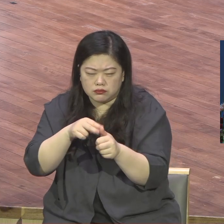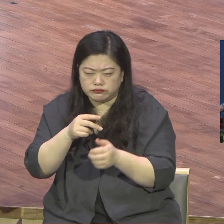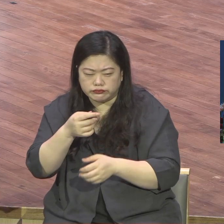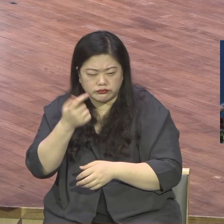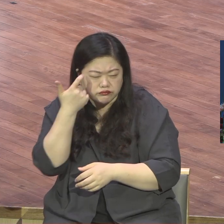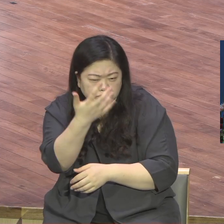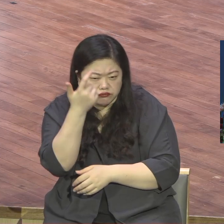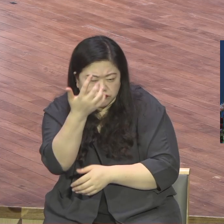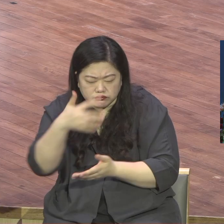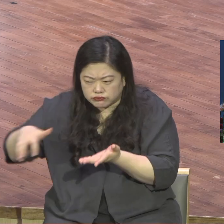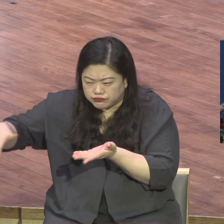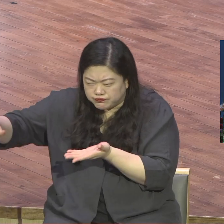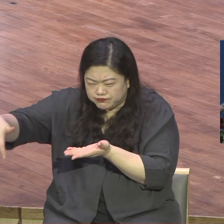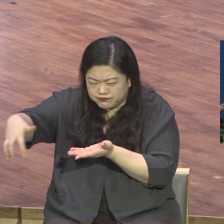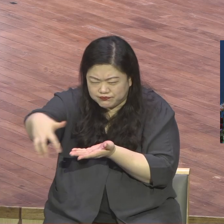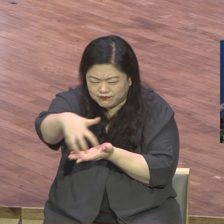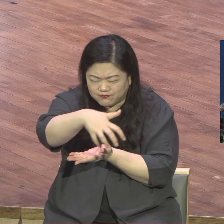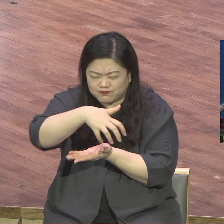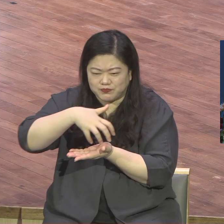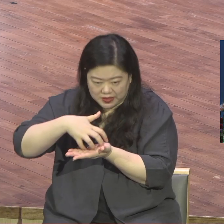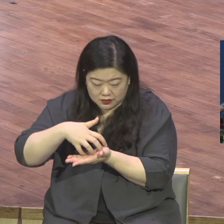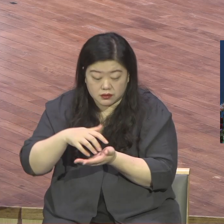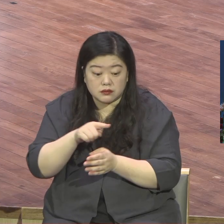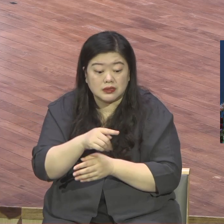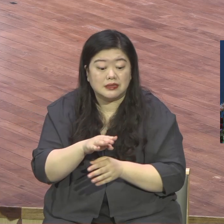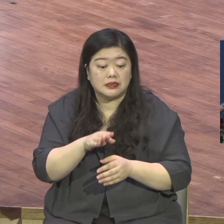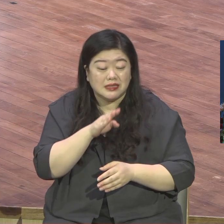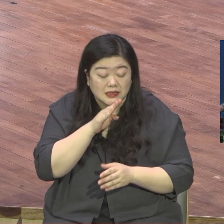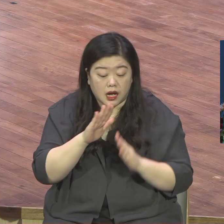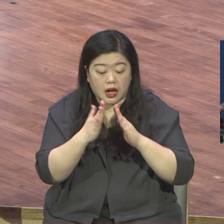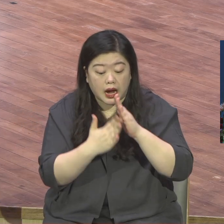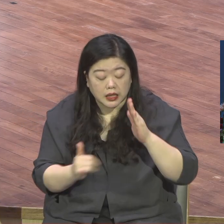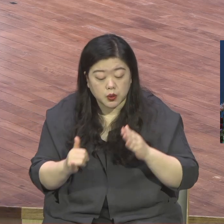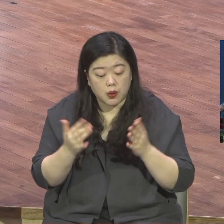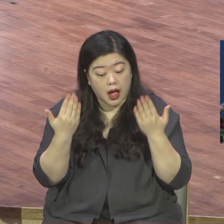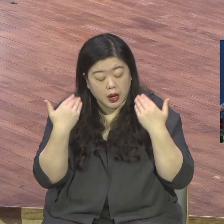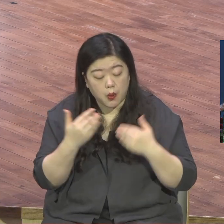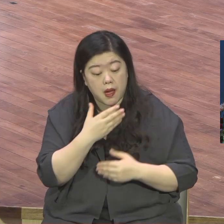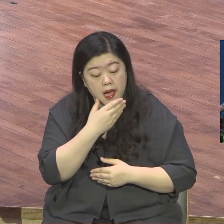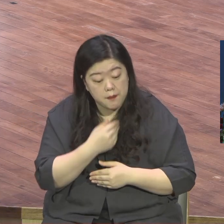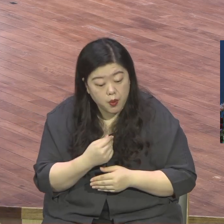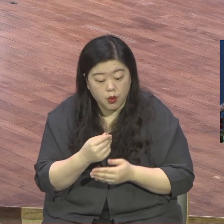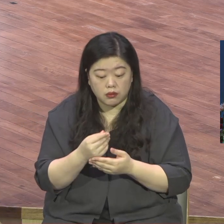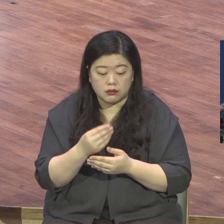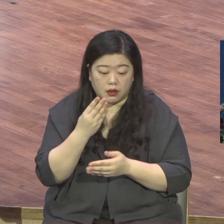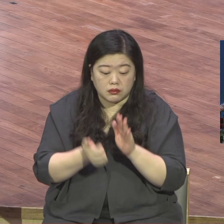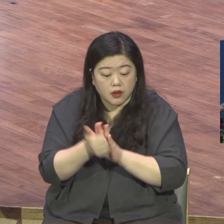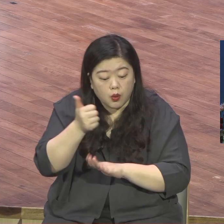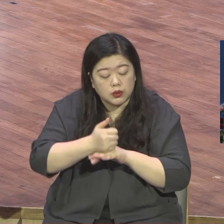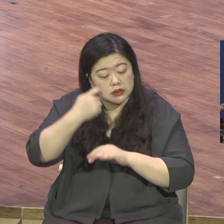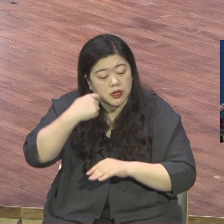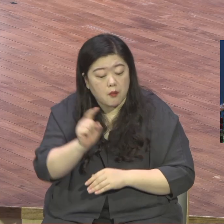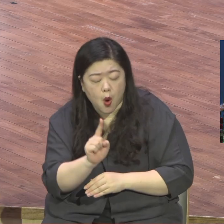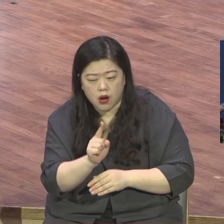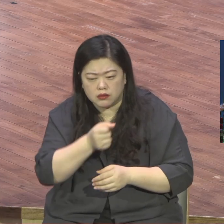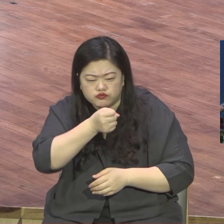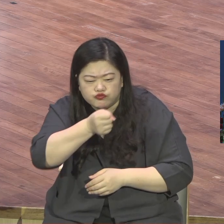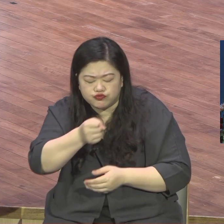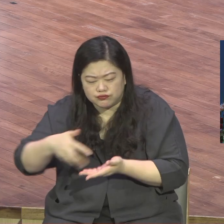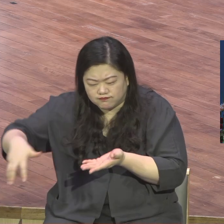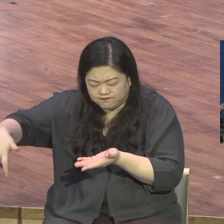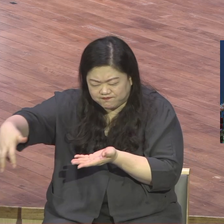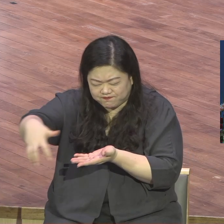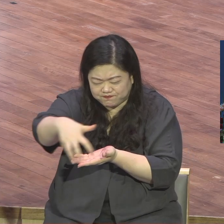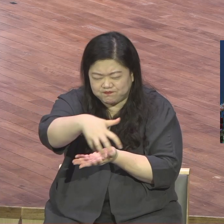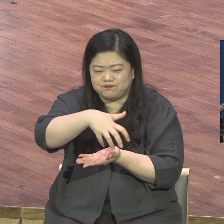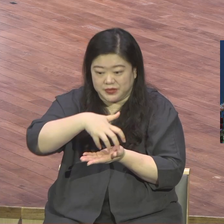성공한 CEO를 대상으로 조사한 결과에서도 이 수치가 쫙 나왔다 그래요. 자신의